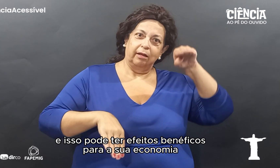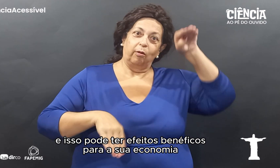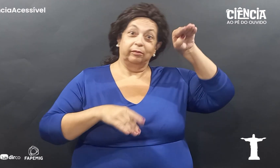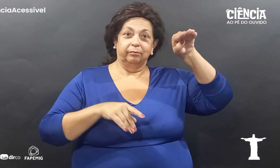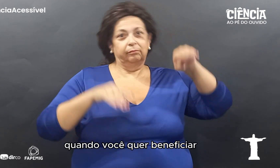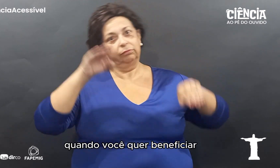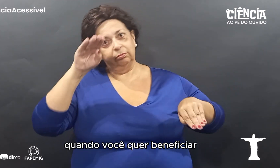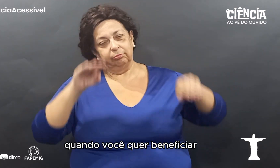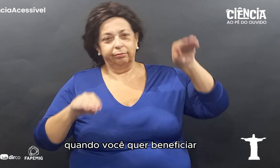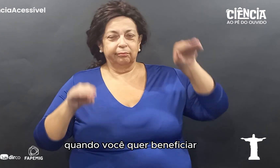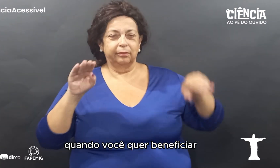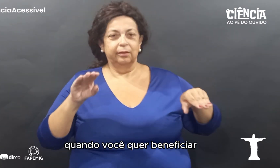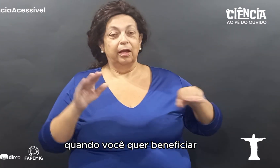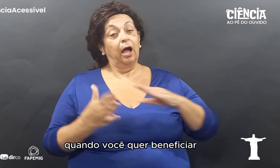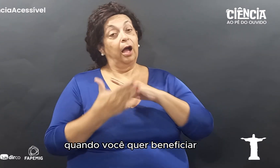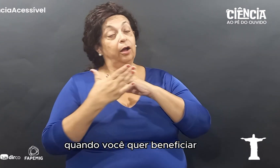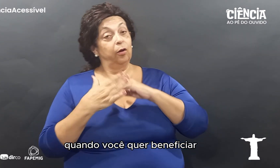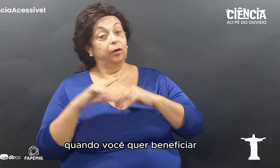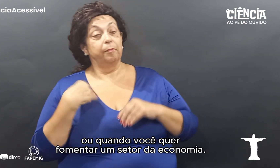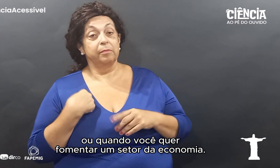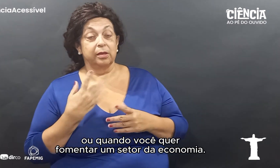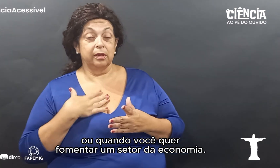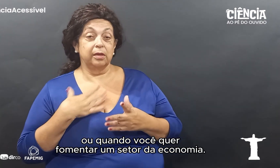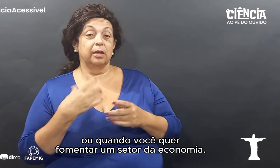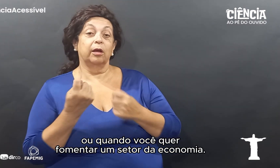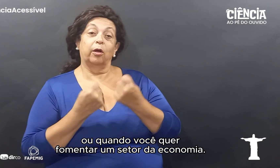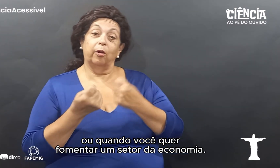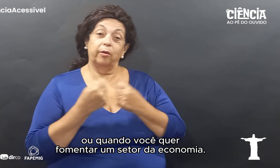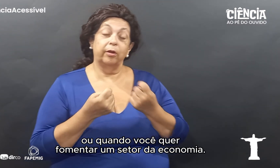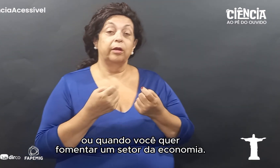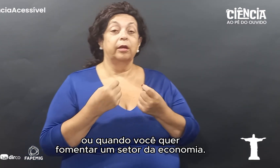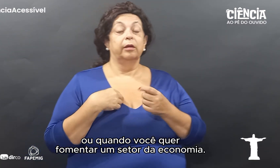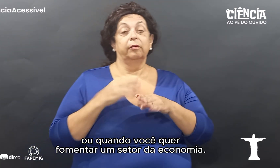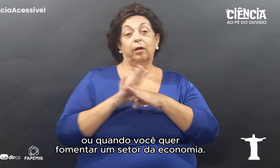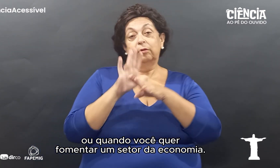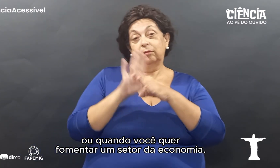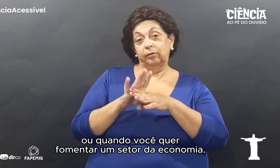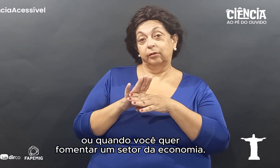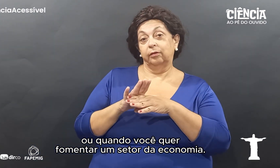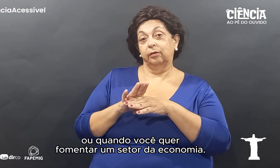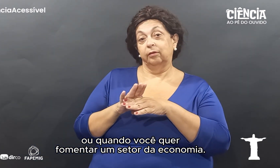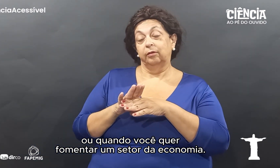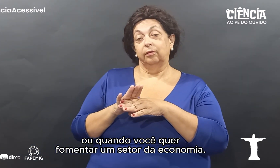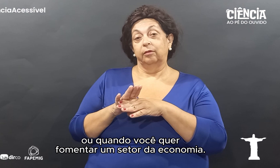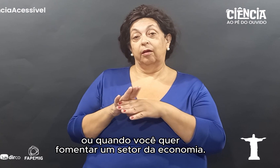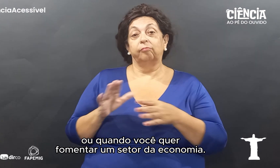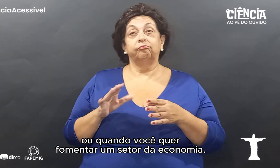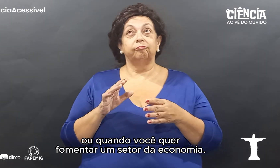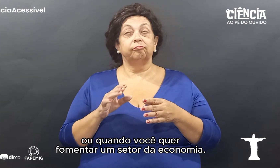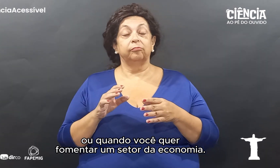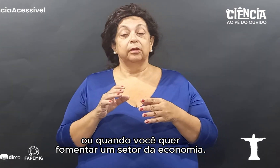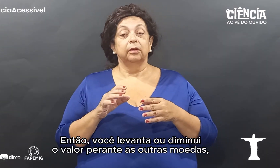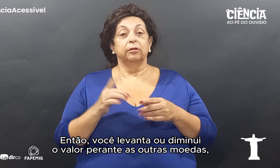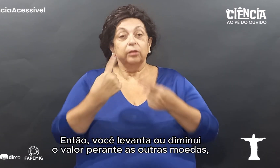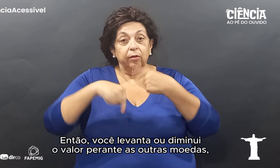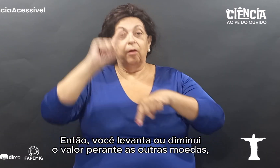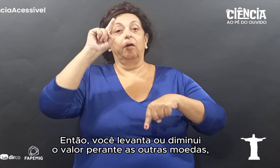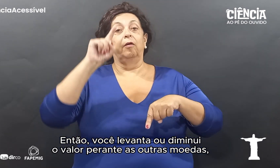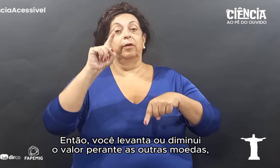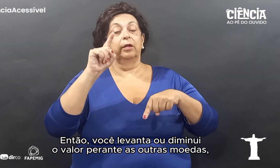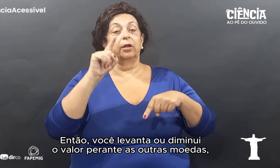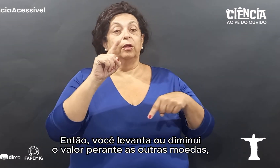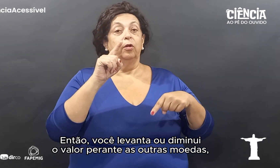sua economia quando você quer beneficiar ou quando você quer fomentar um setor da economia, então